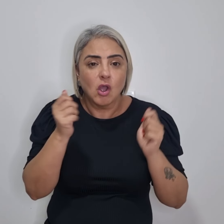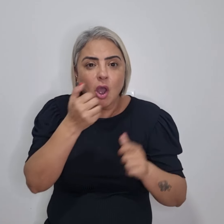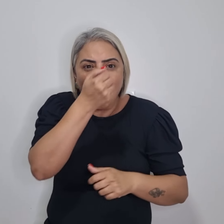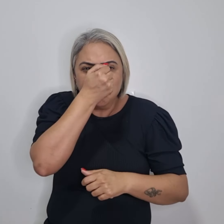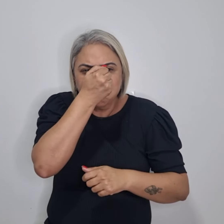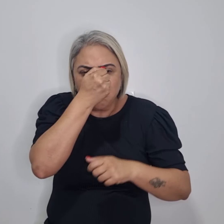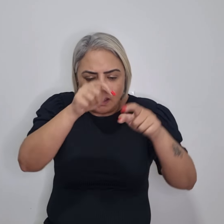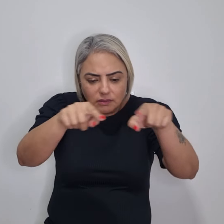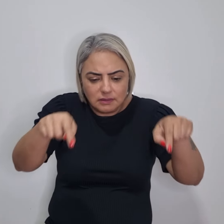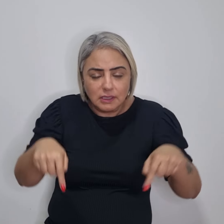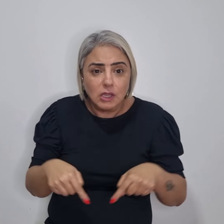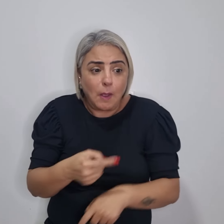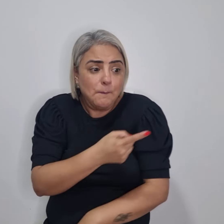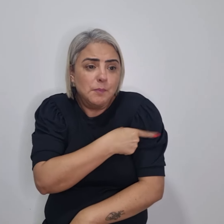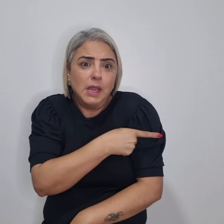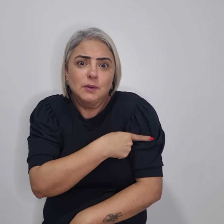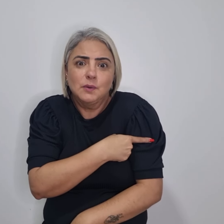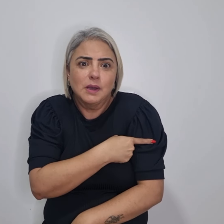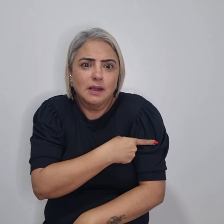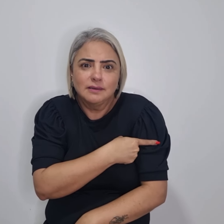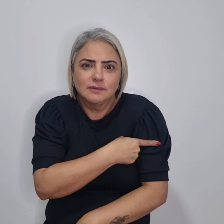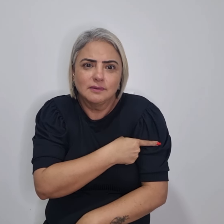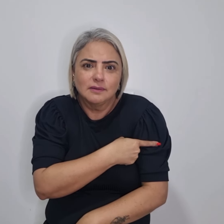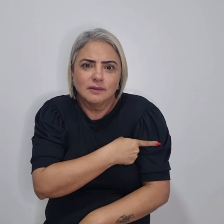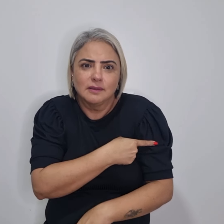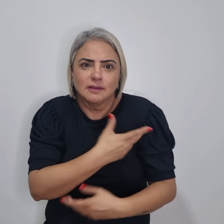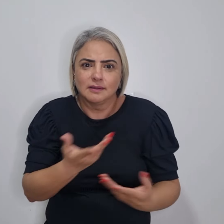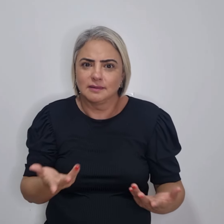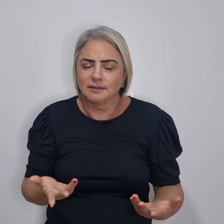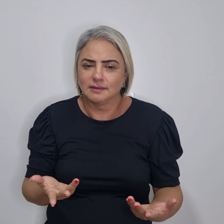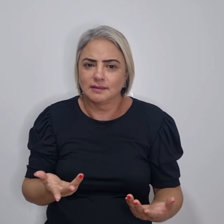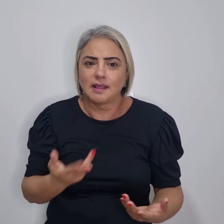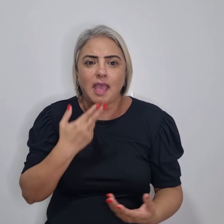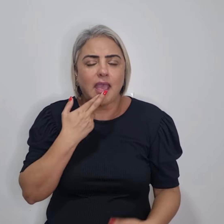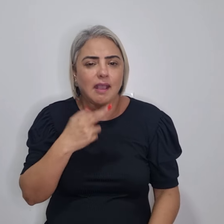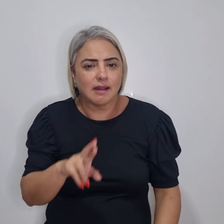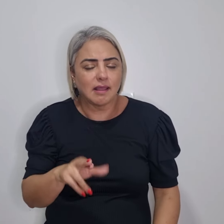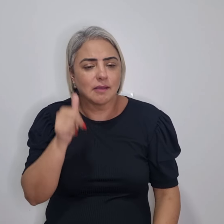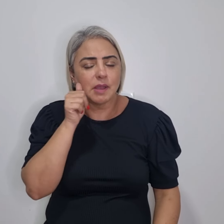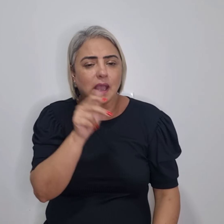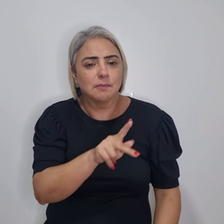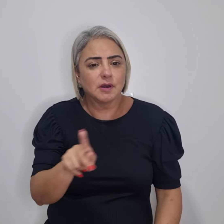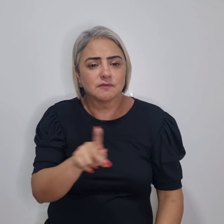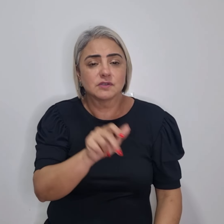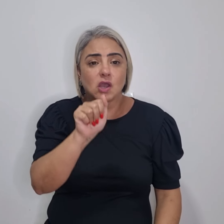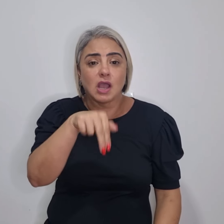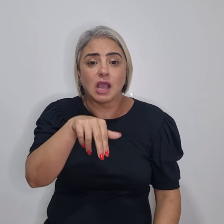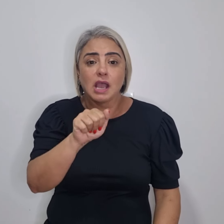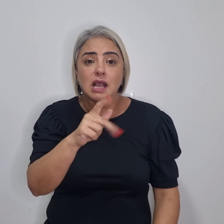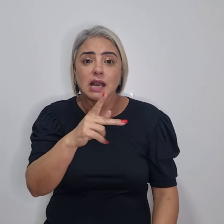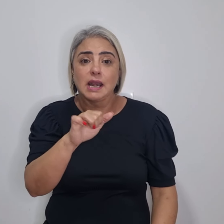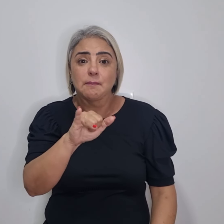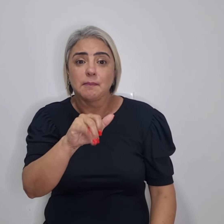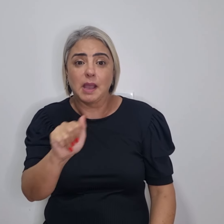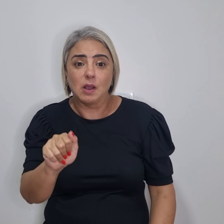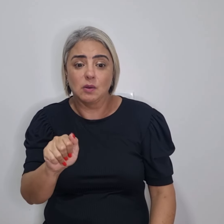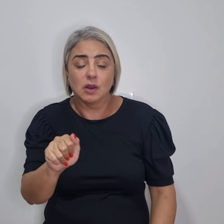turma de primeiro ano do fundamental, reclama a professora Ana Paula Aguiar da Escola